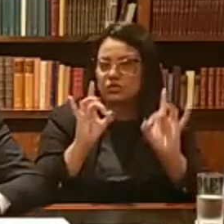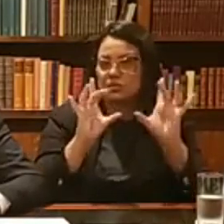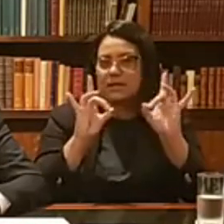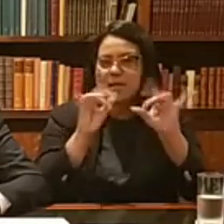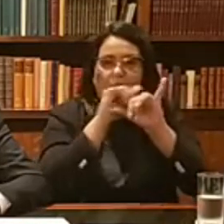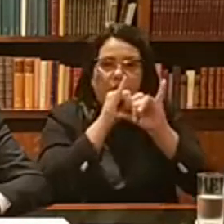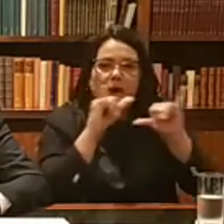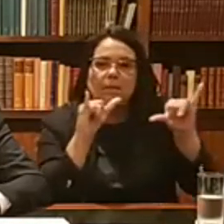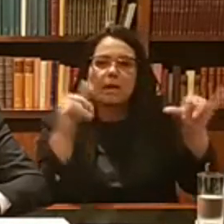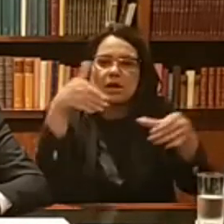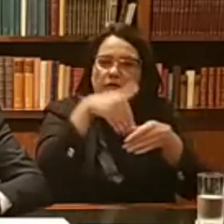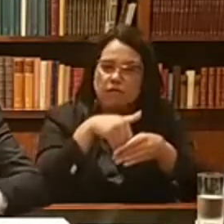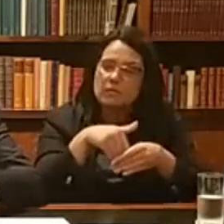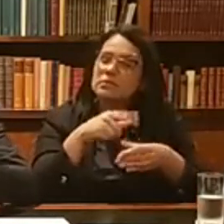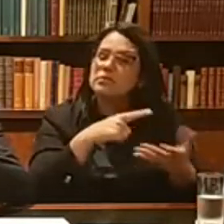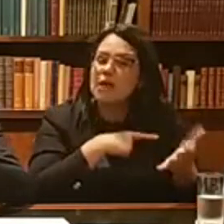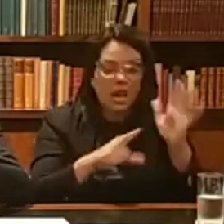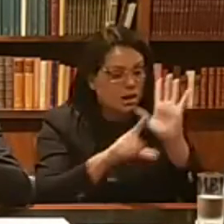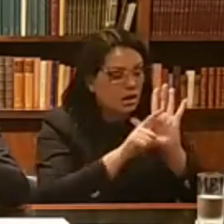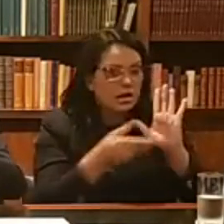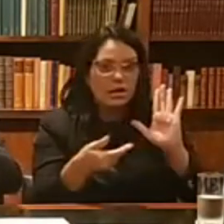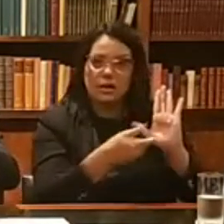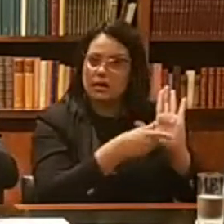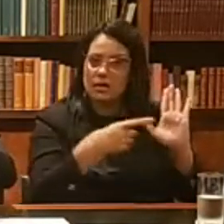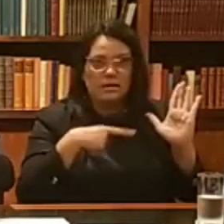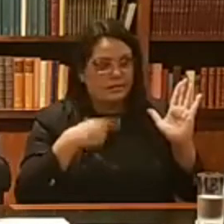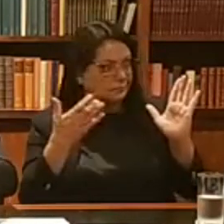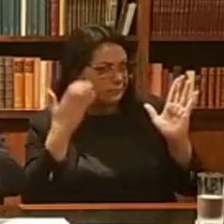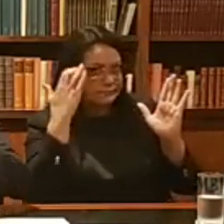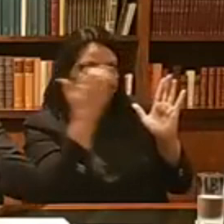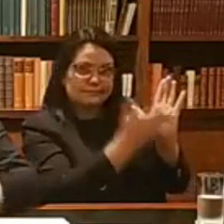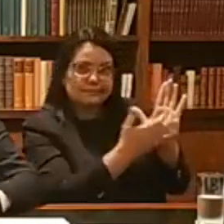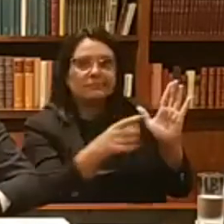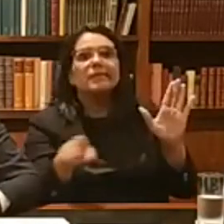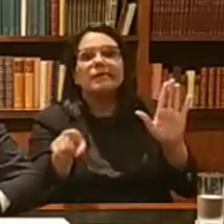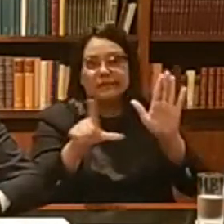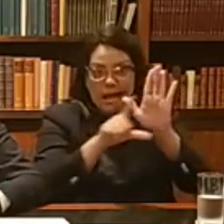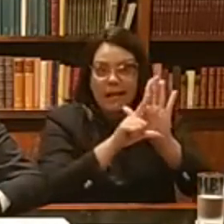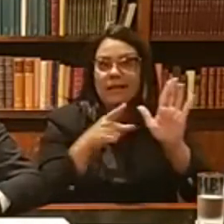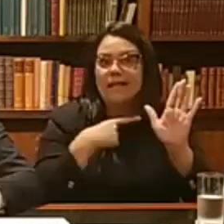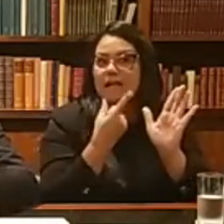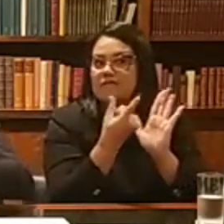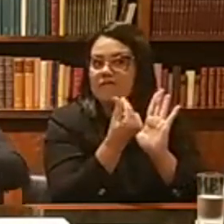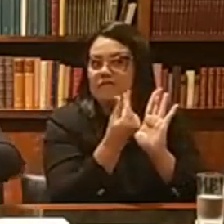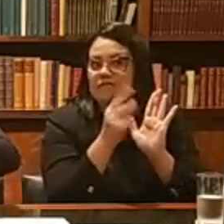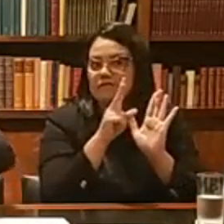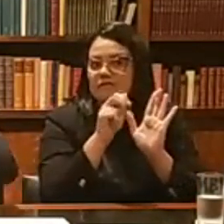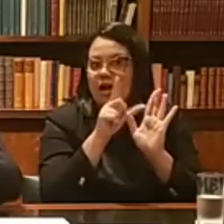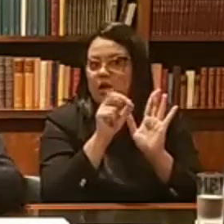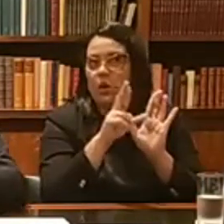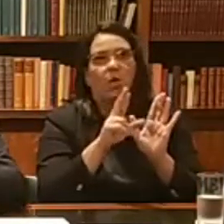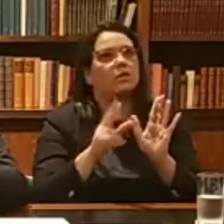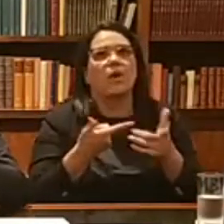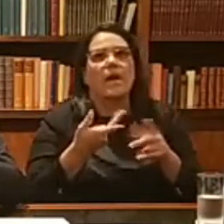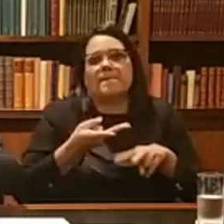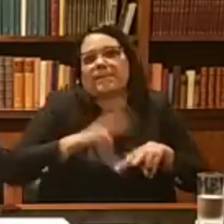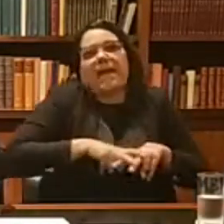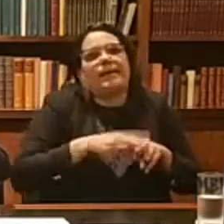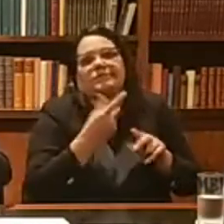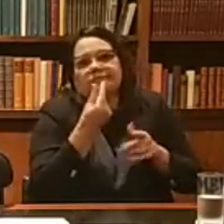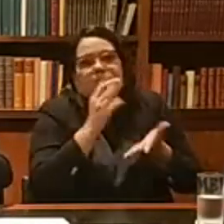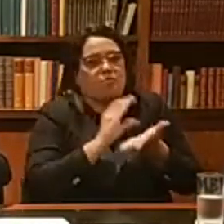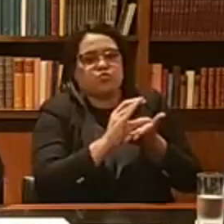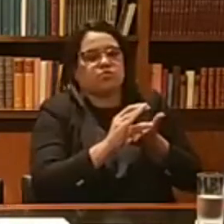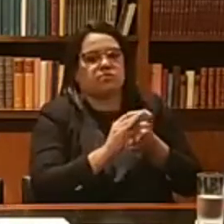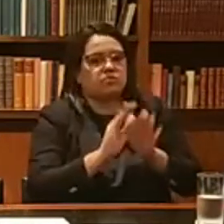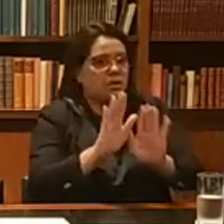Está na lei. E está na lei também o seu valor. Tá? Não tem um valor fixo, mas diz que